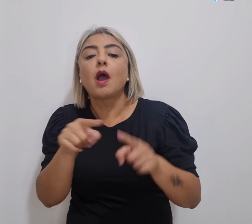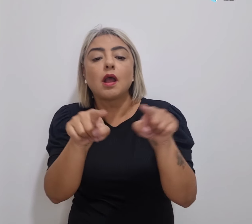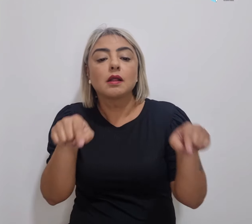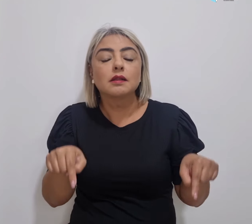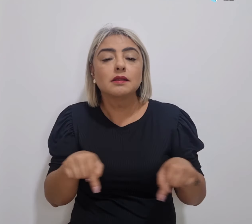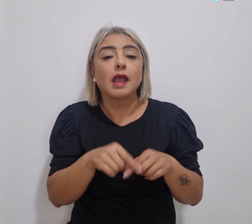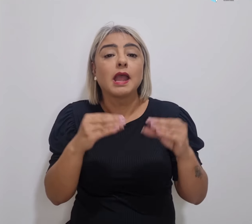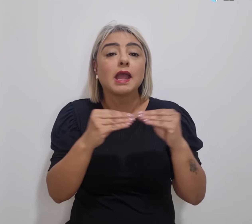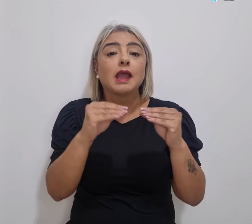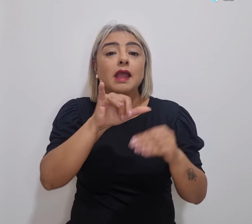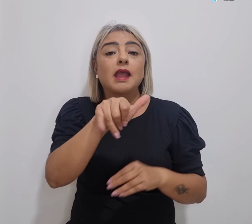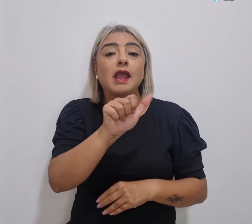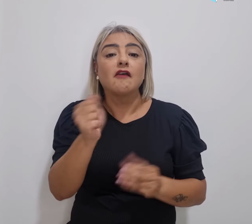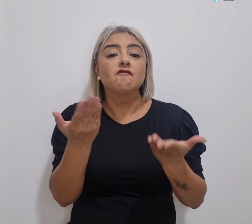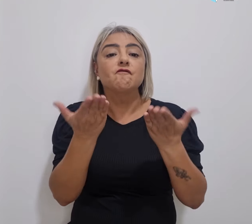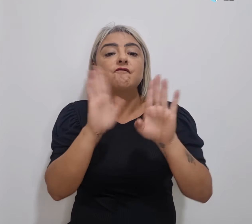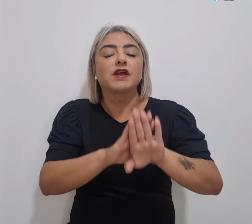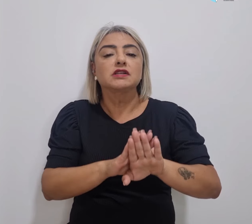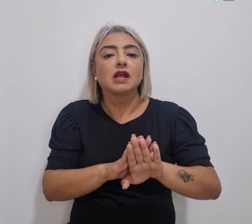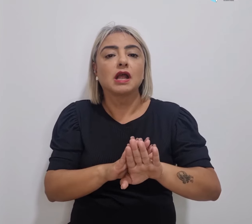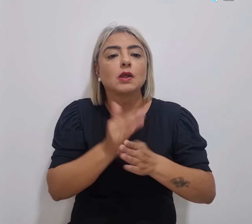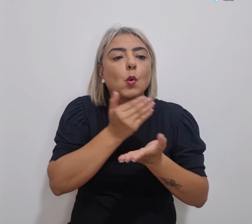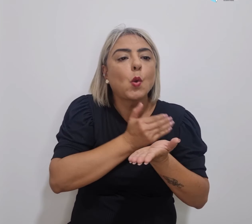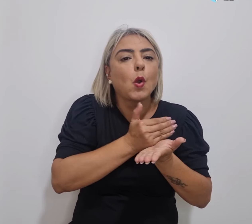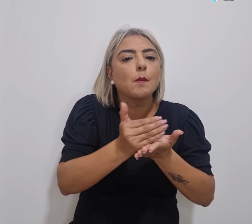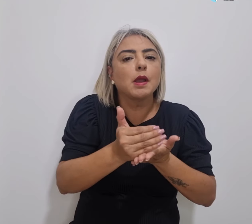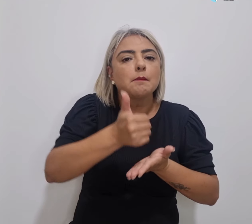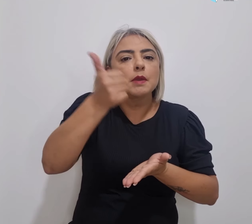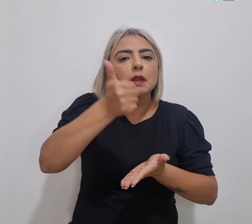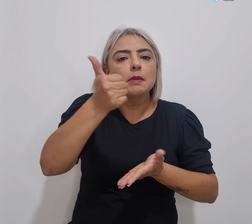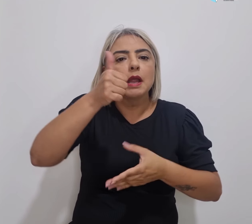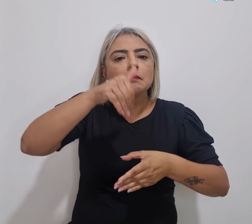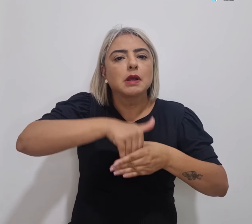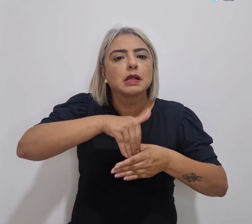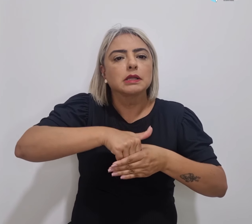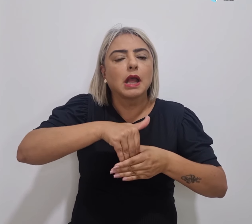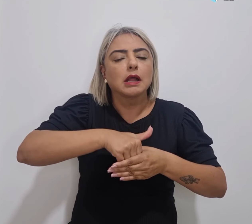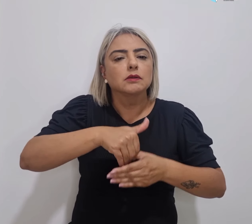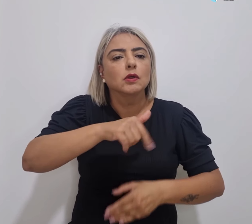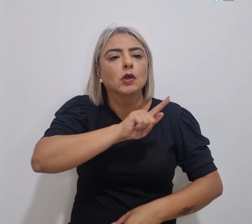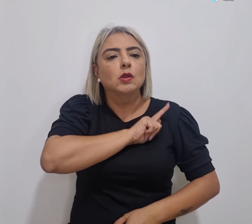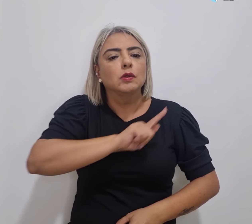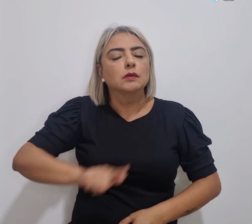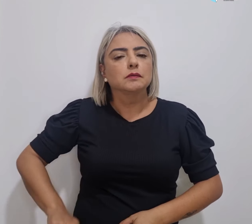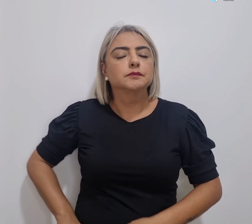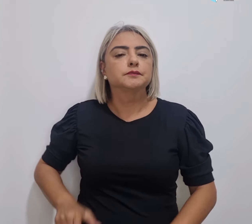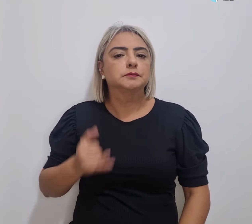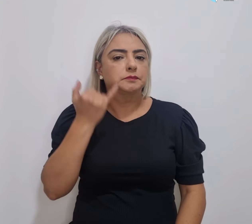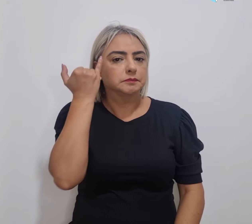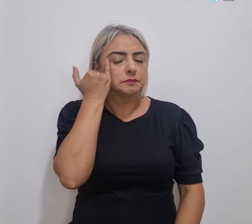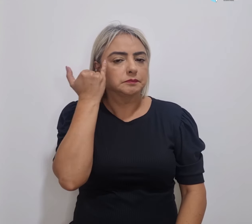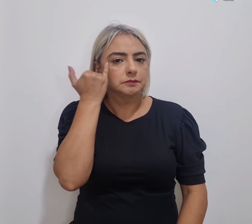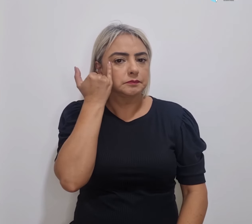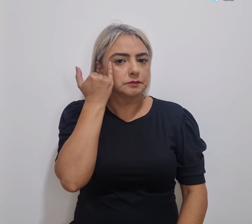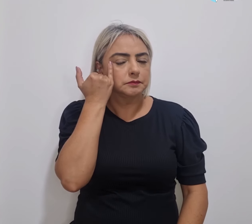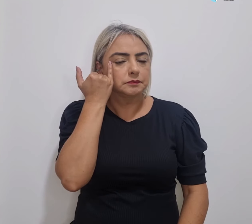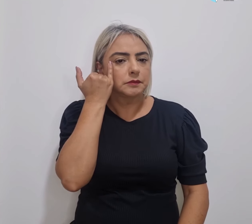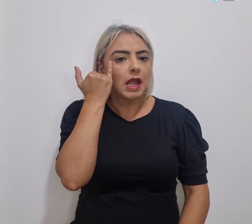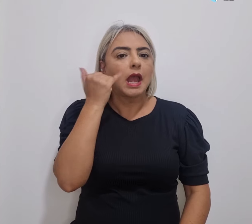foram fechadas desde o início do primeiro mandato do governador Ibanez Rocha, a Secretaria